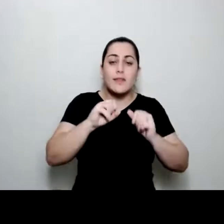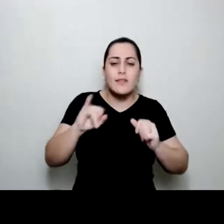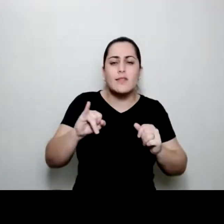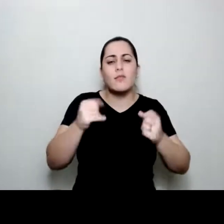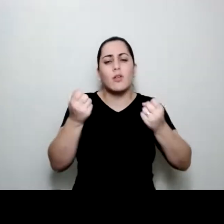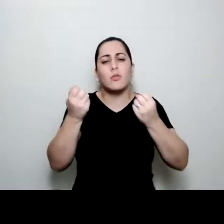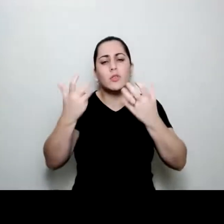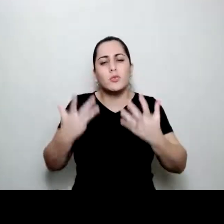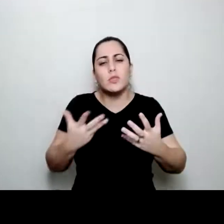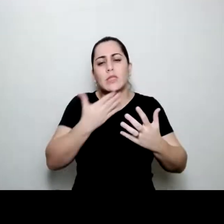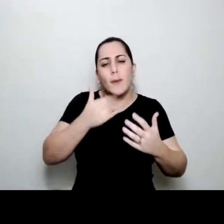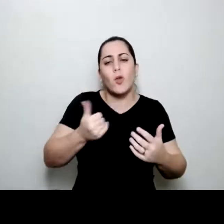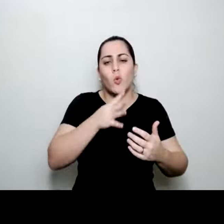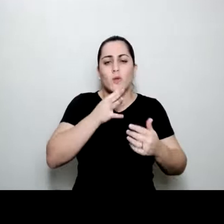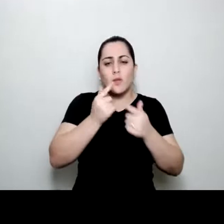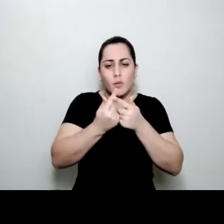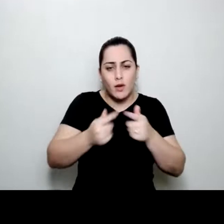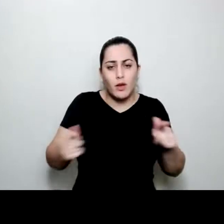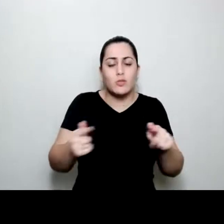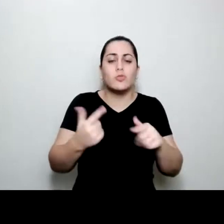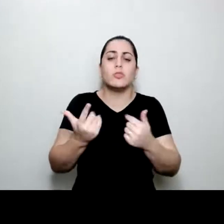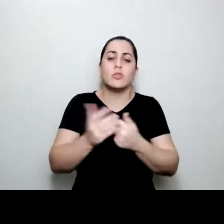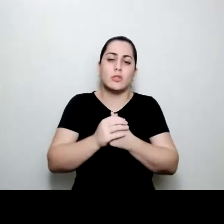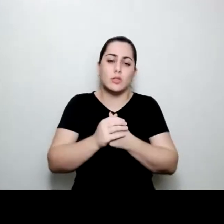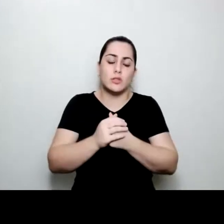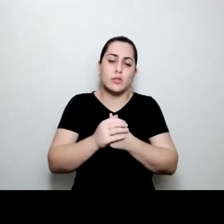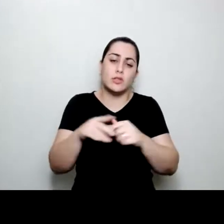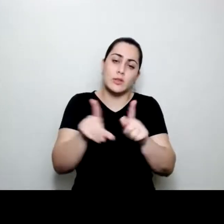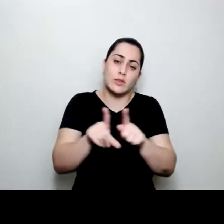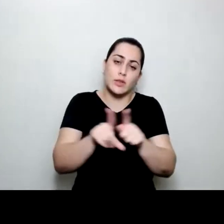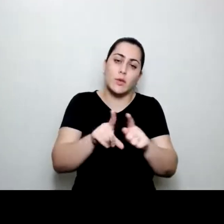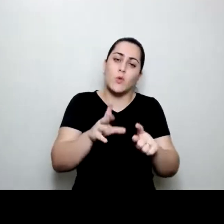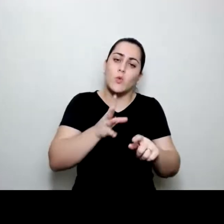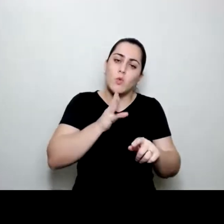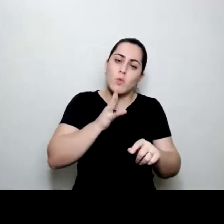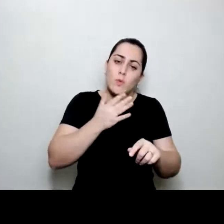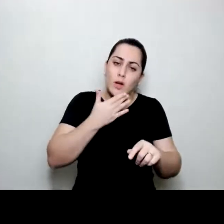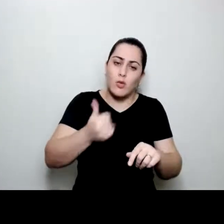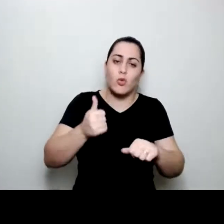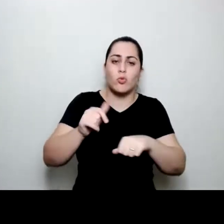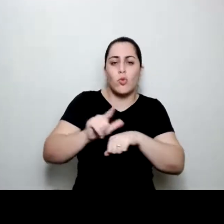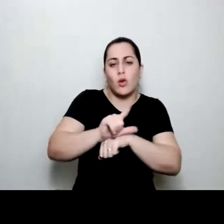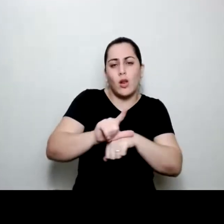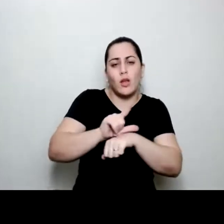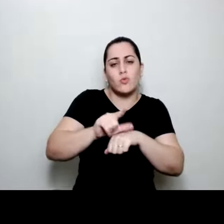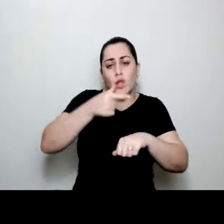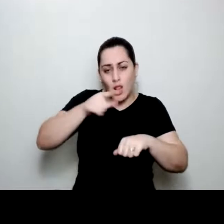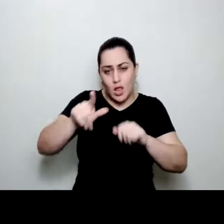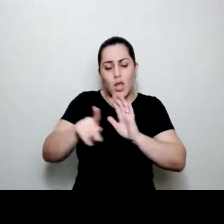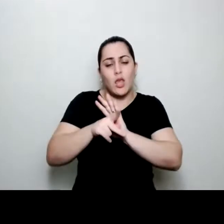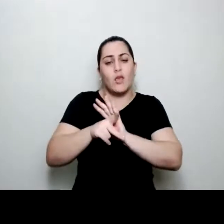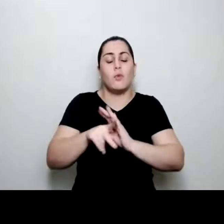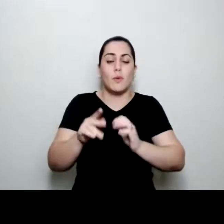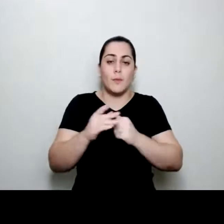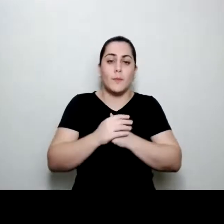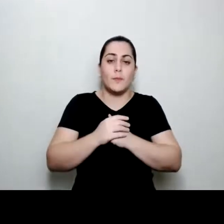melhor compreensão da gramática, e uma melhor sistematização do léxico da língua, e